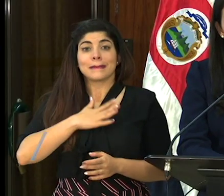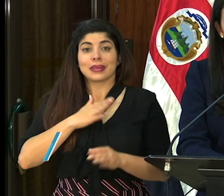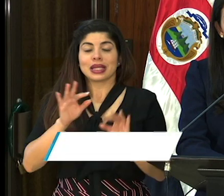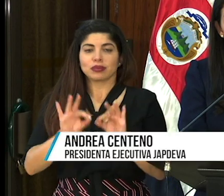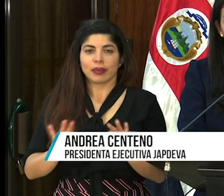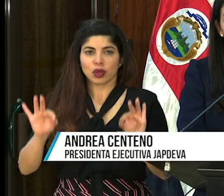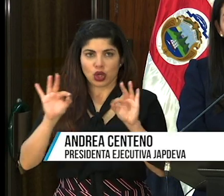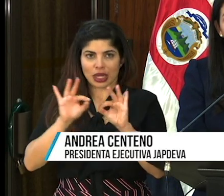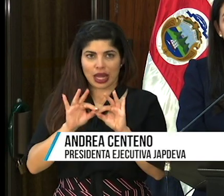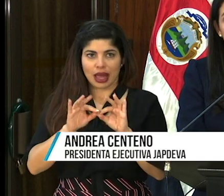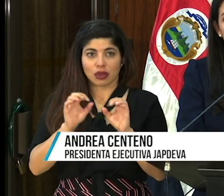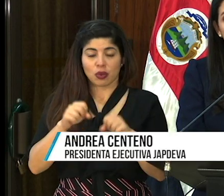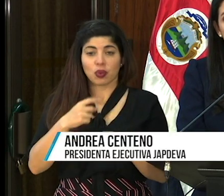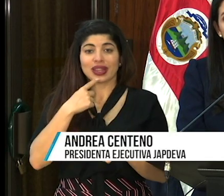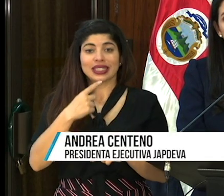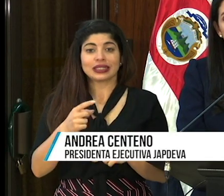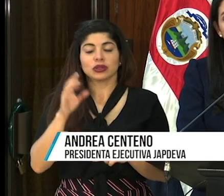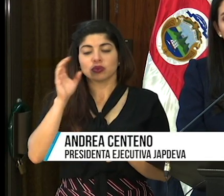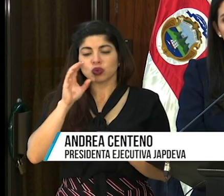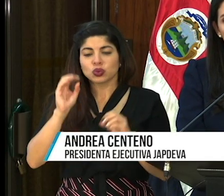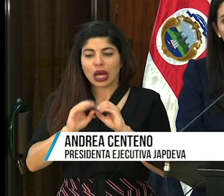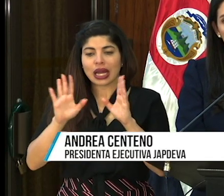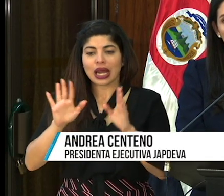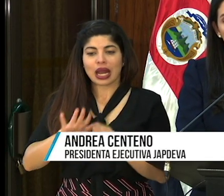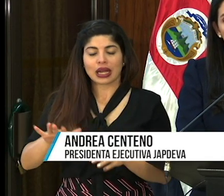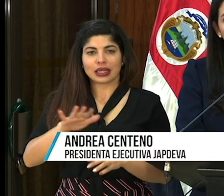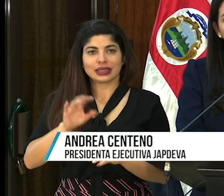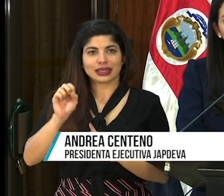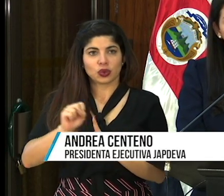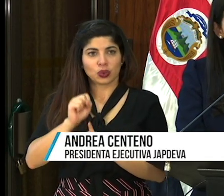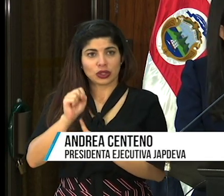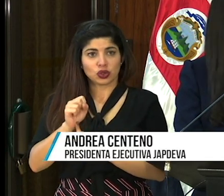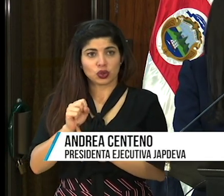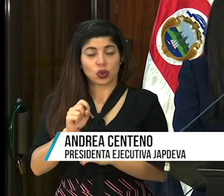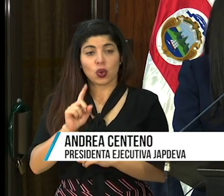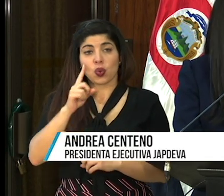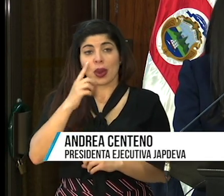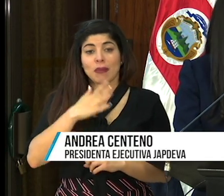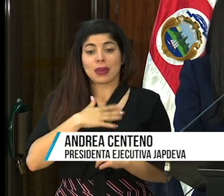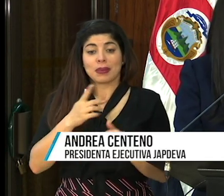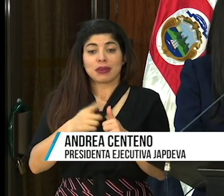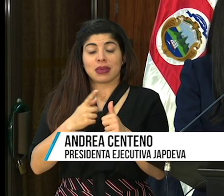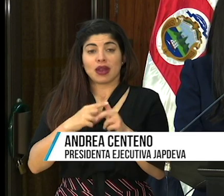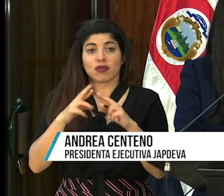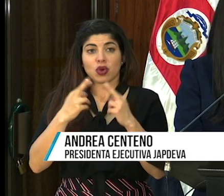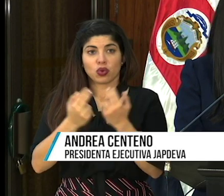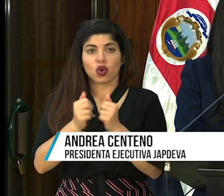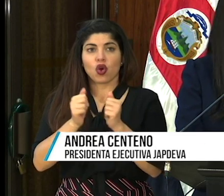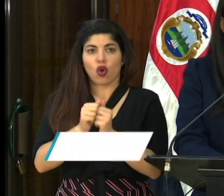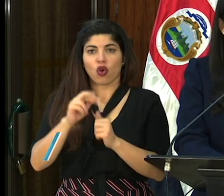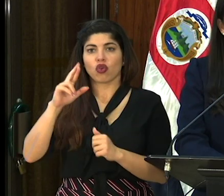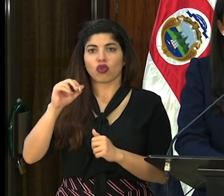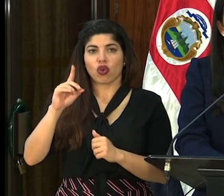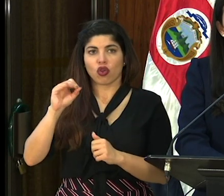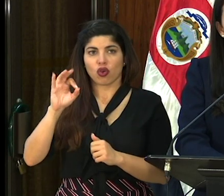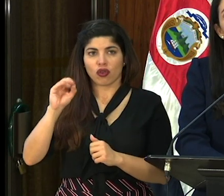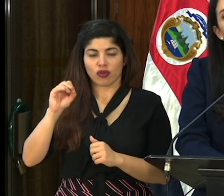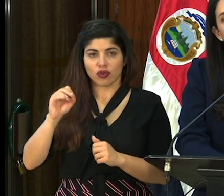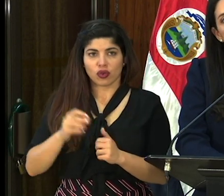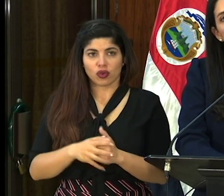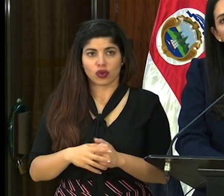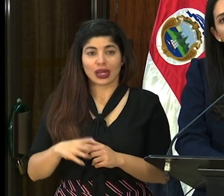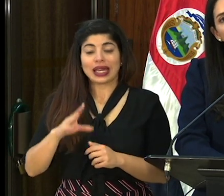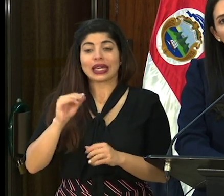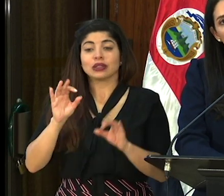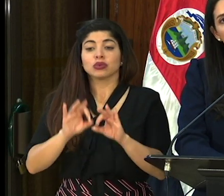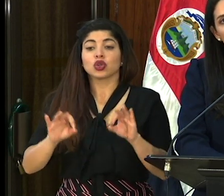prioridad, es lo que le puedo decir, esclarecer la situación. Una de mis primeras reuniones es con don Rodolfo y